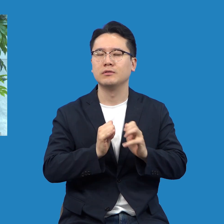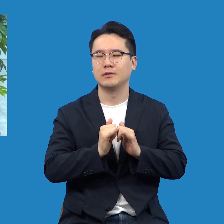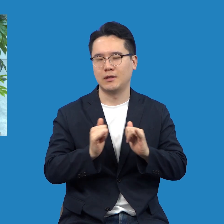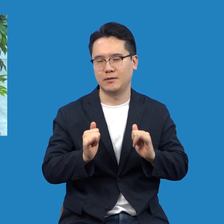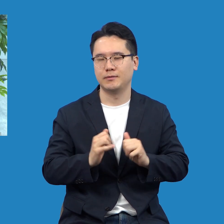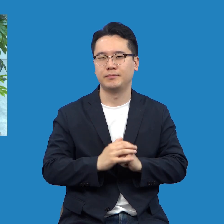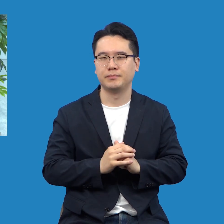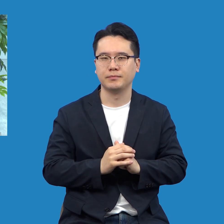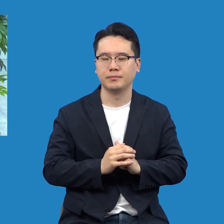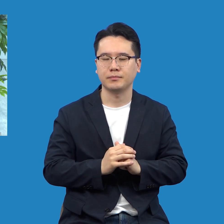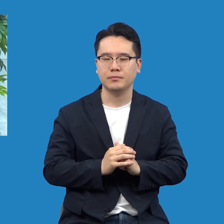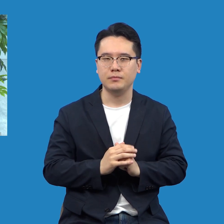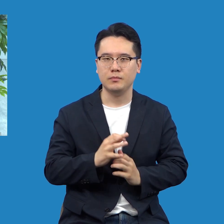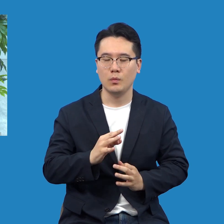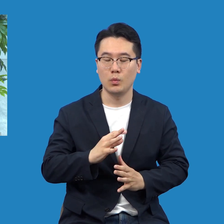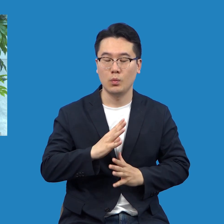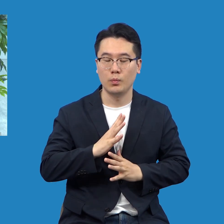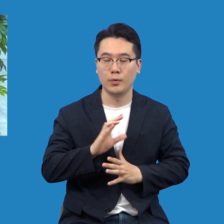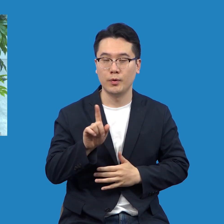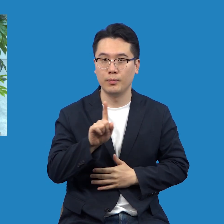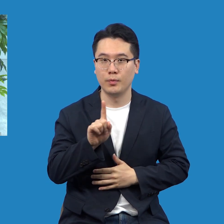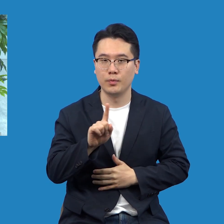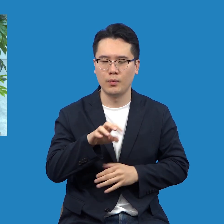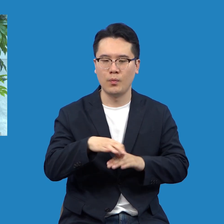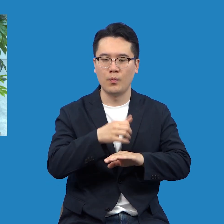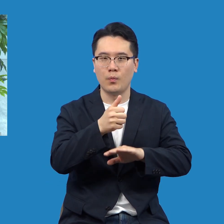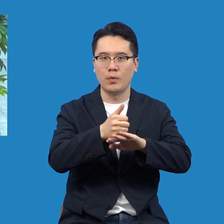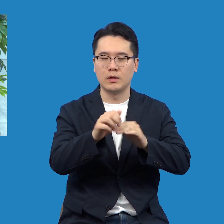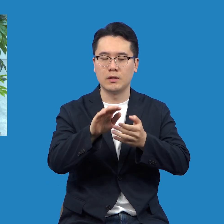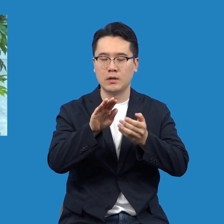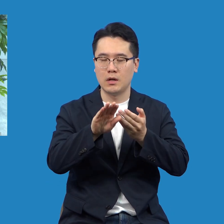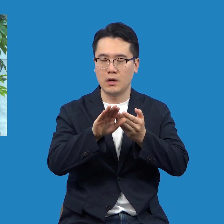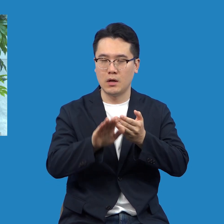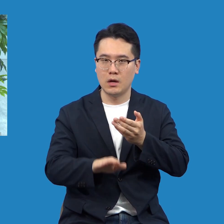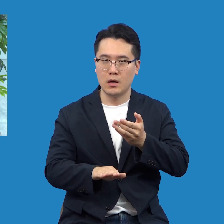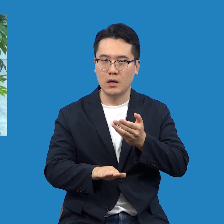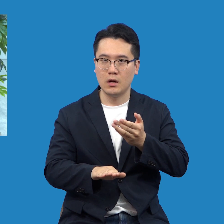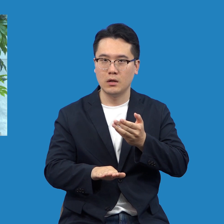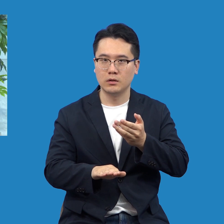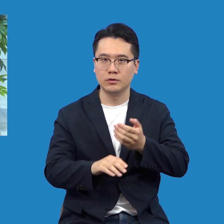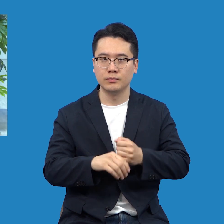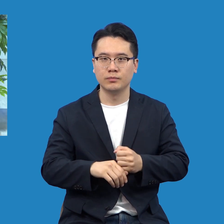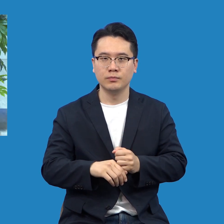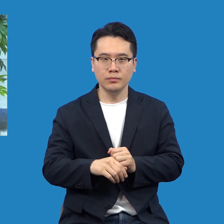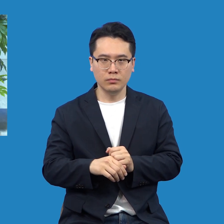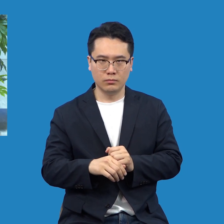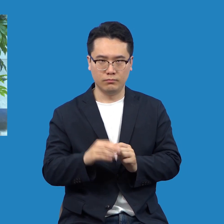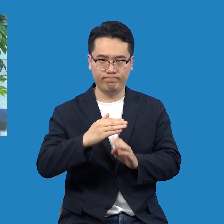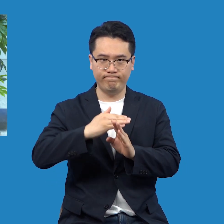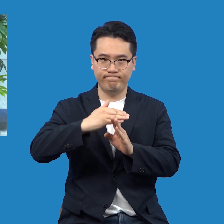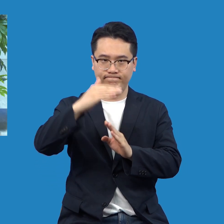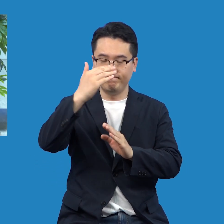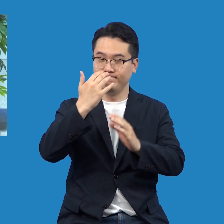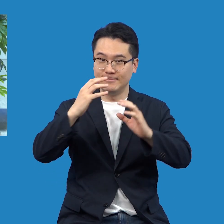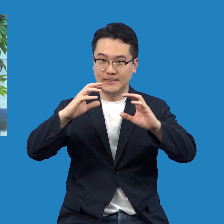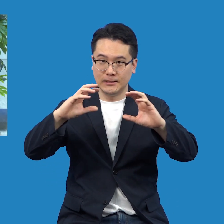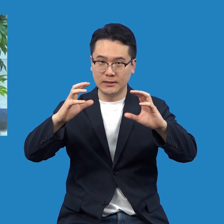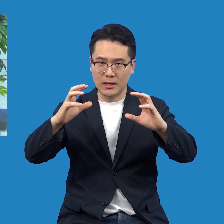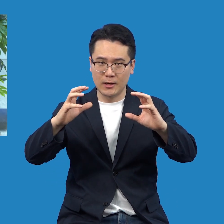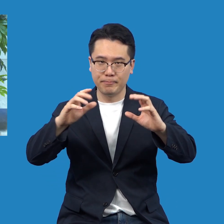놀랍게도 열왕기 하는 북이스라엘의 아하시야 왕의